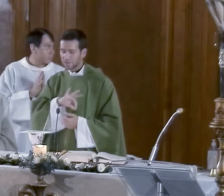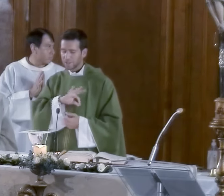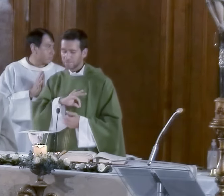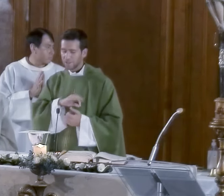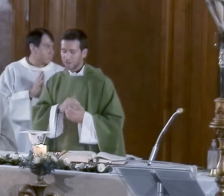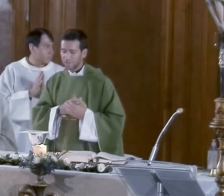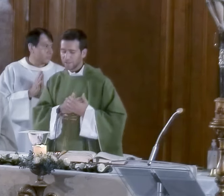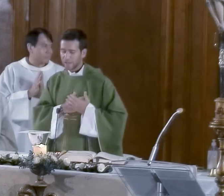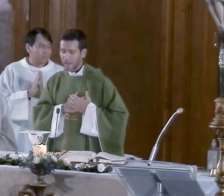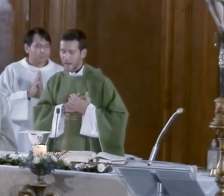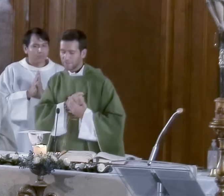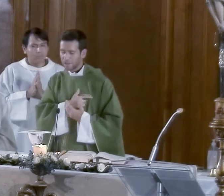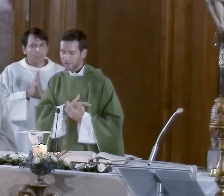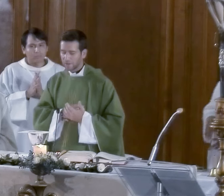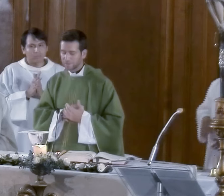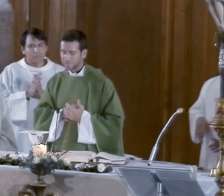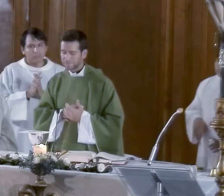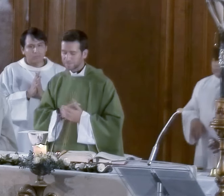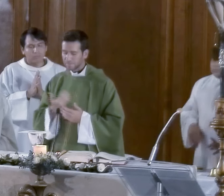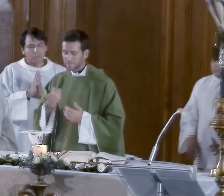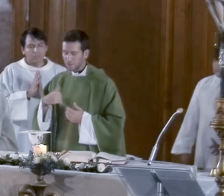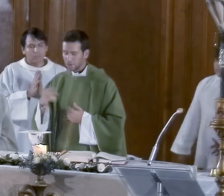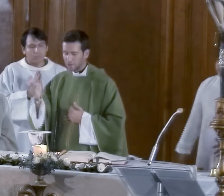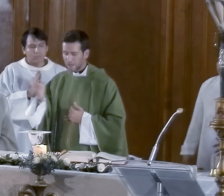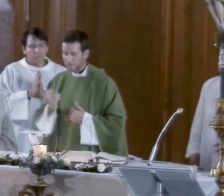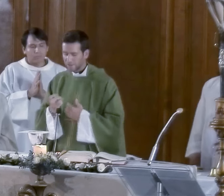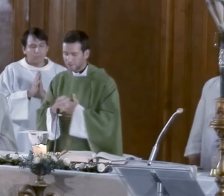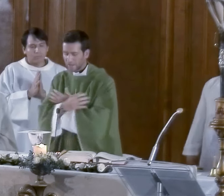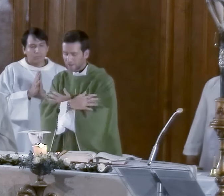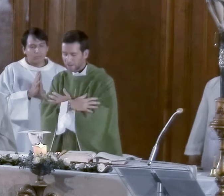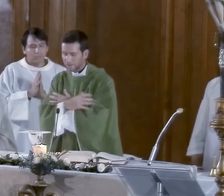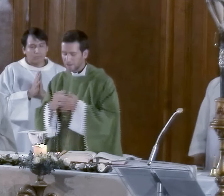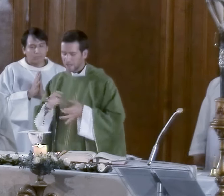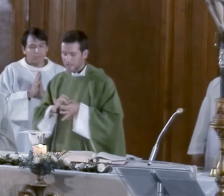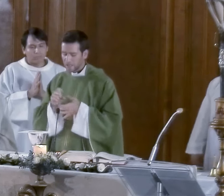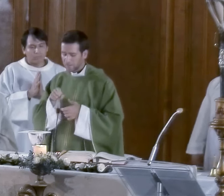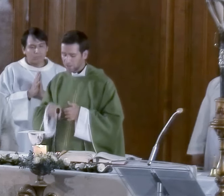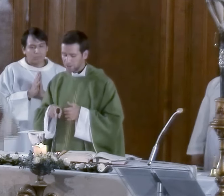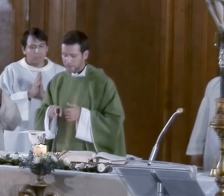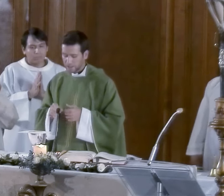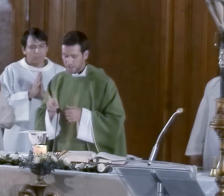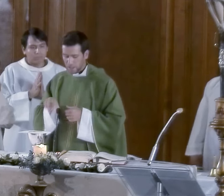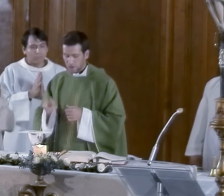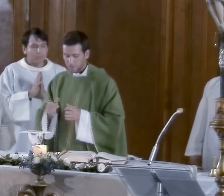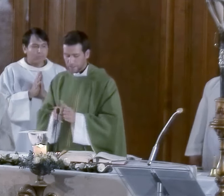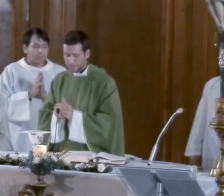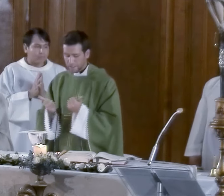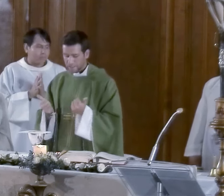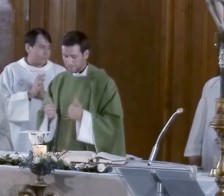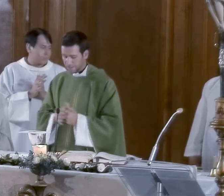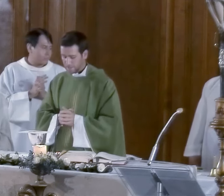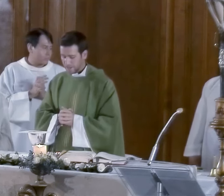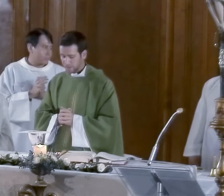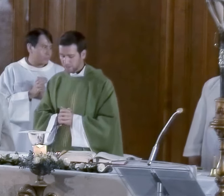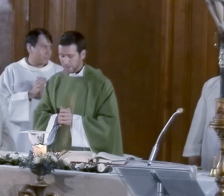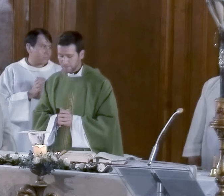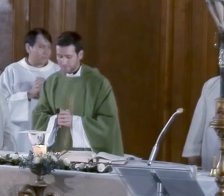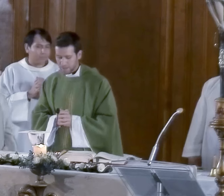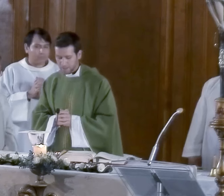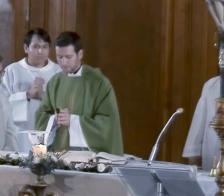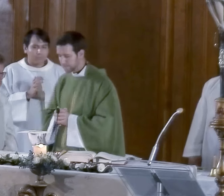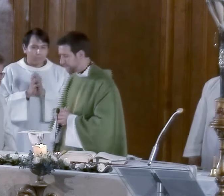al menos espiritualmente a mi corazón. Como ya he venido, te abrazo y me uno a ti. No permitas que me separe